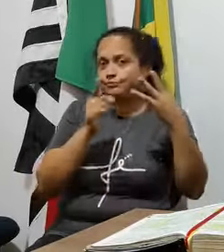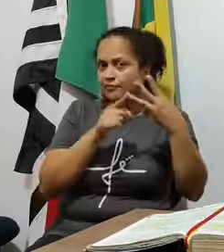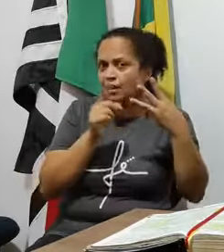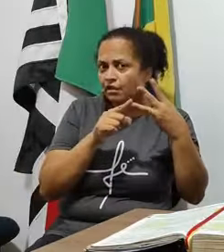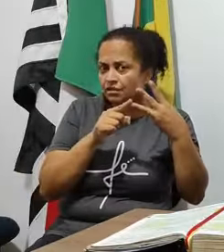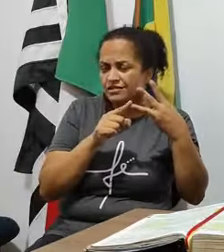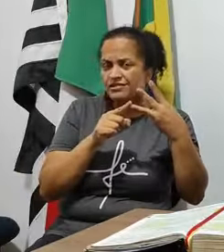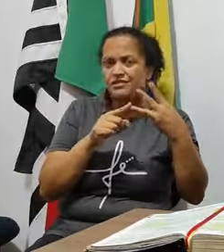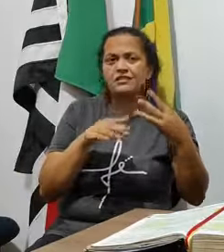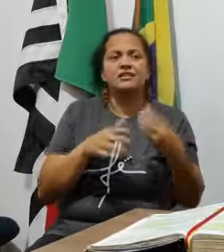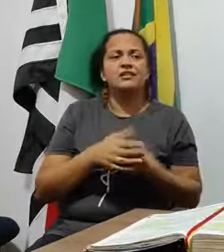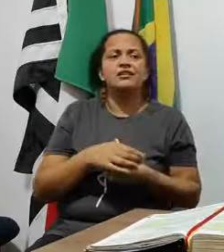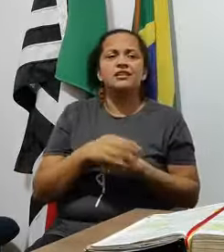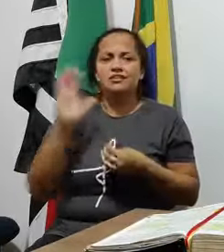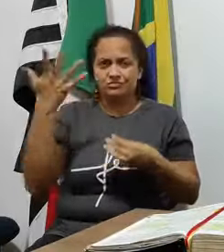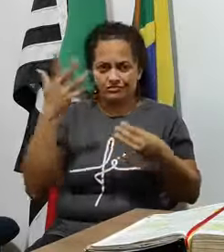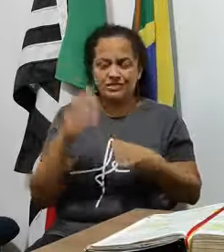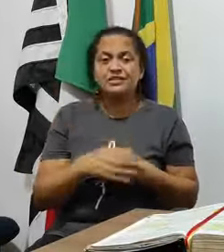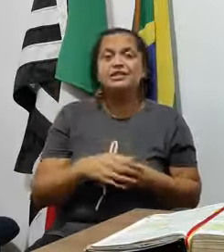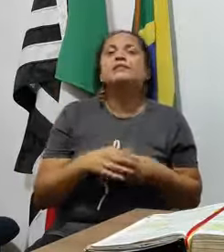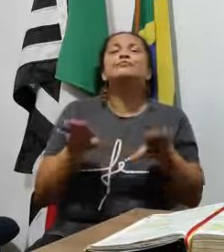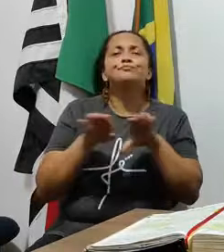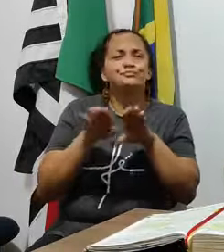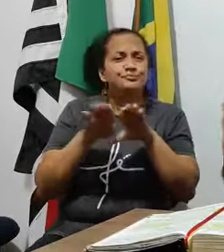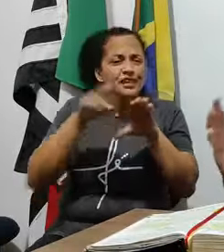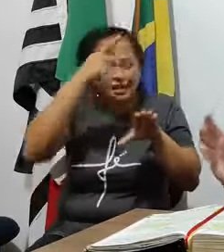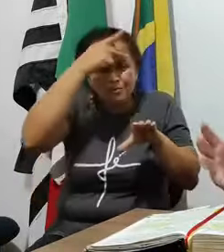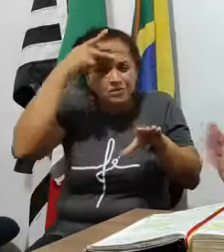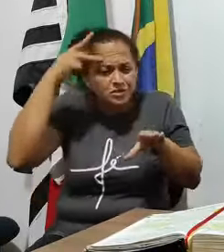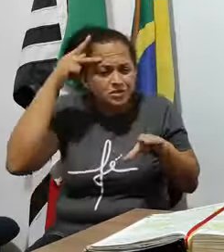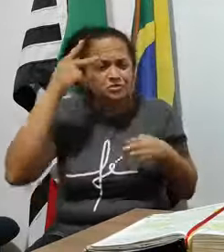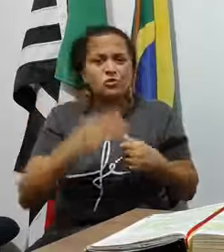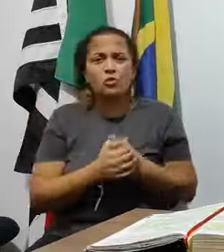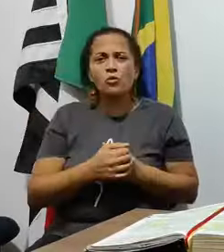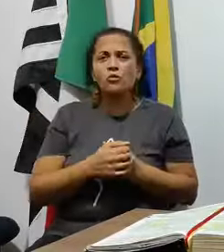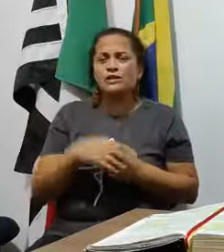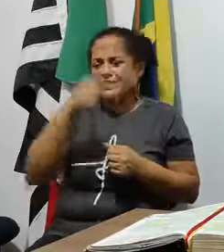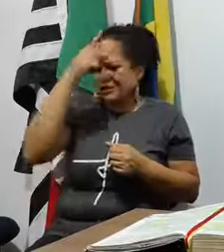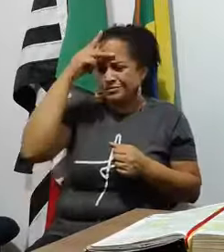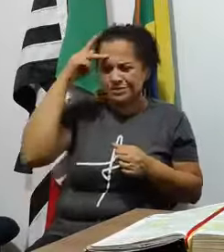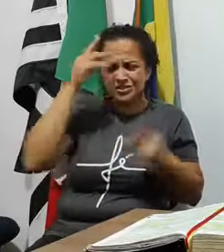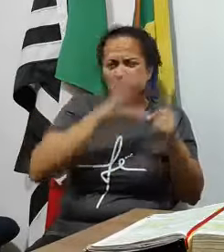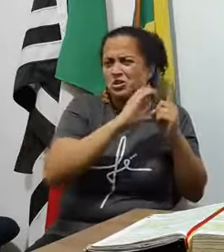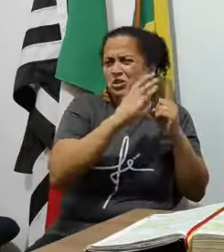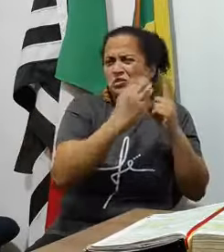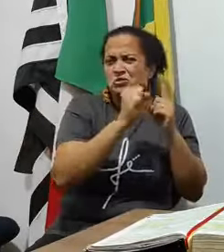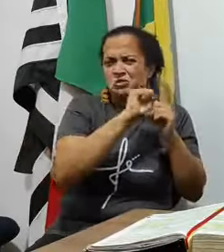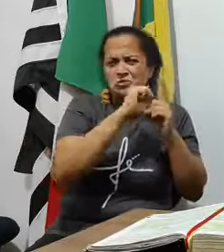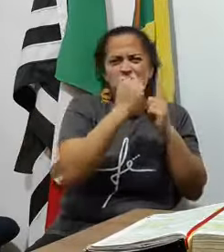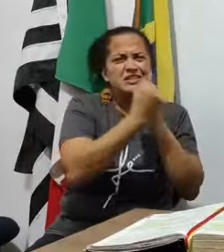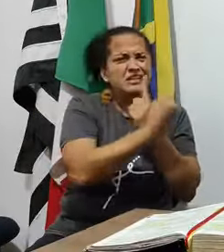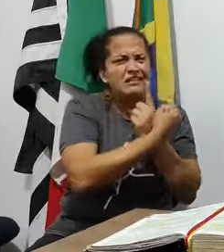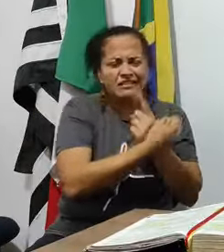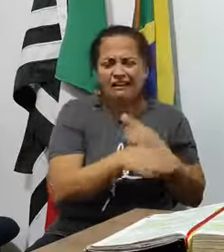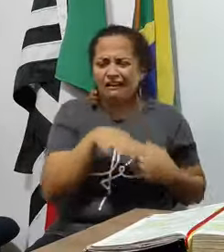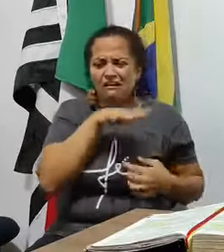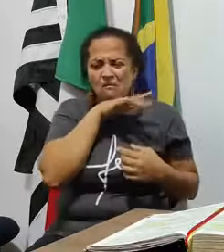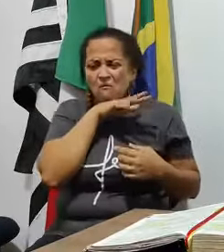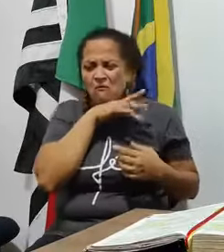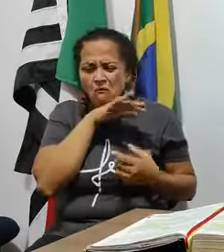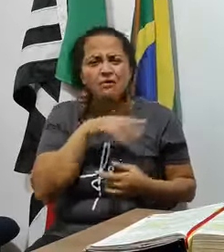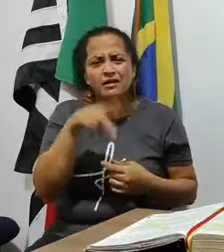nós lutamos é contra o mundo. Essa sociedade que jaz no maligno. A Bíblia diz, Jesus diz, o